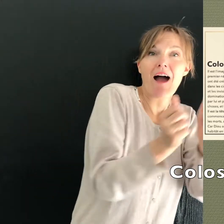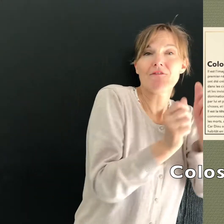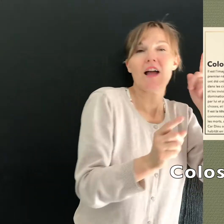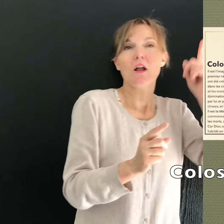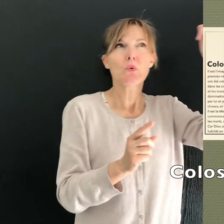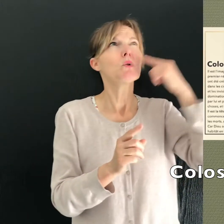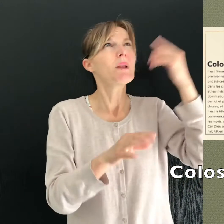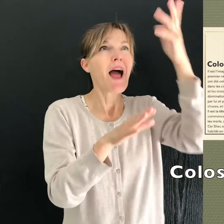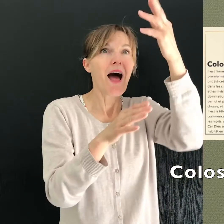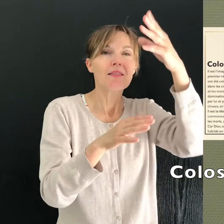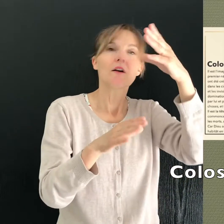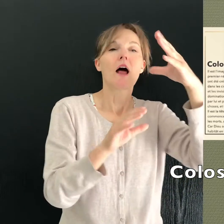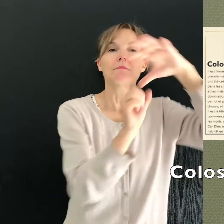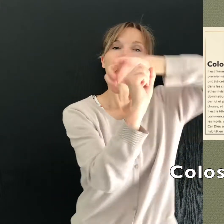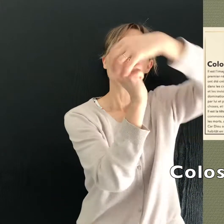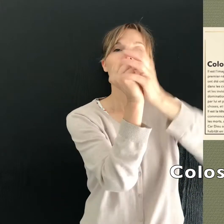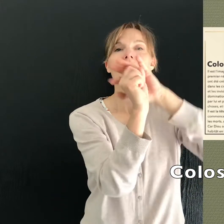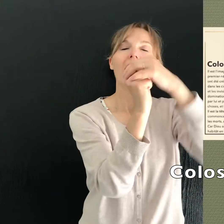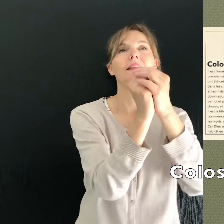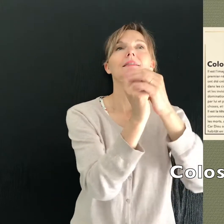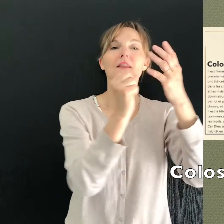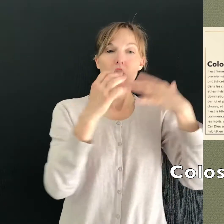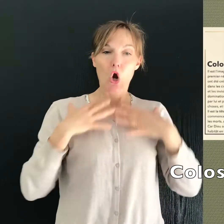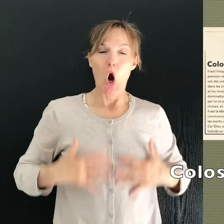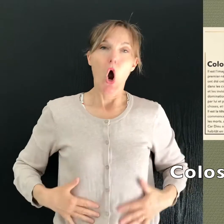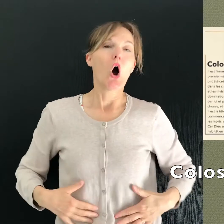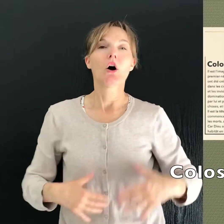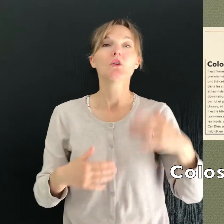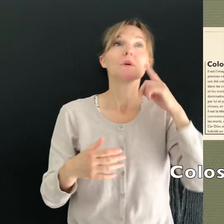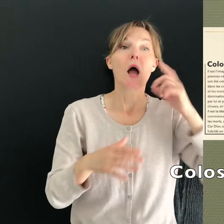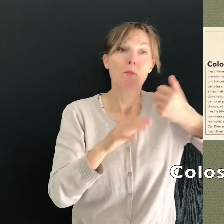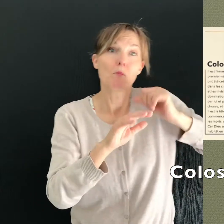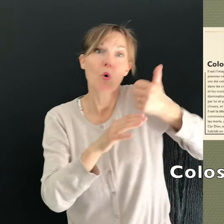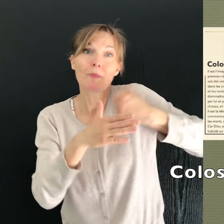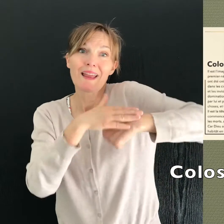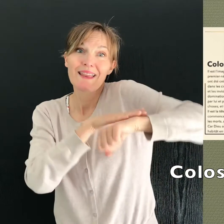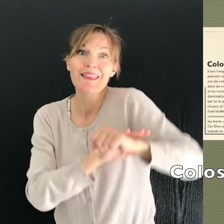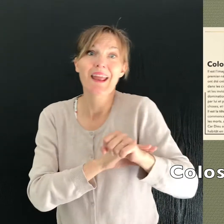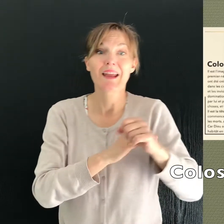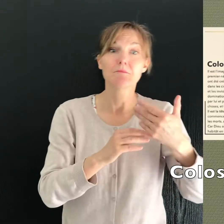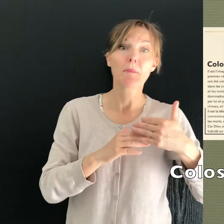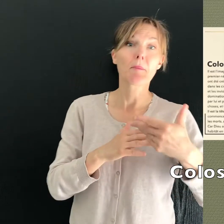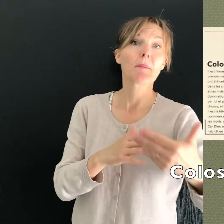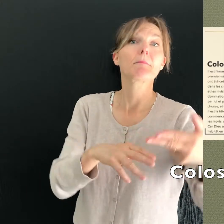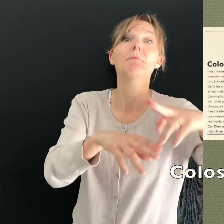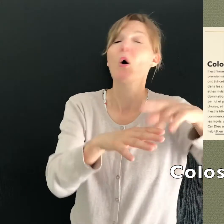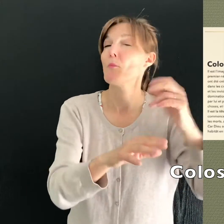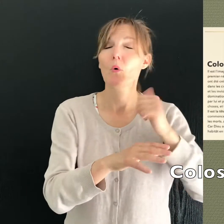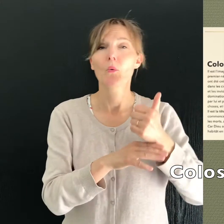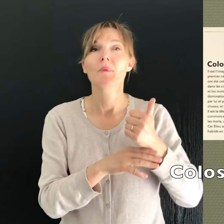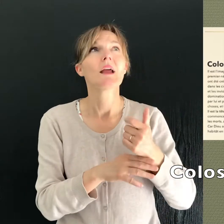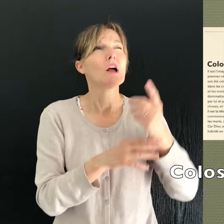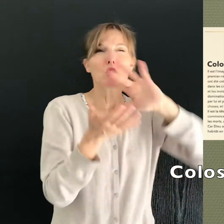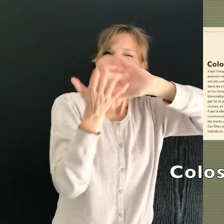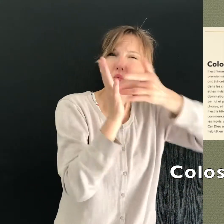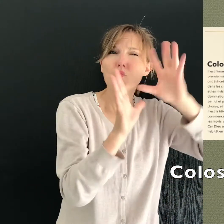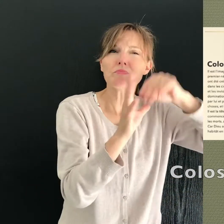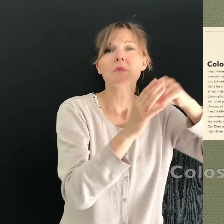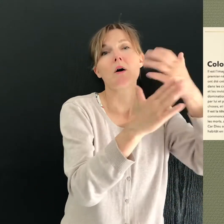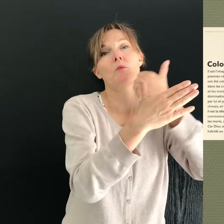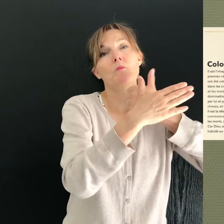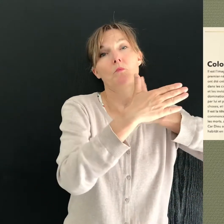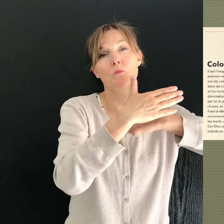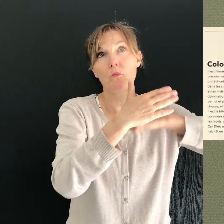Il est le commencement, le premier-né d'entre les morts, afin d'être en tout le premier. Car Dieu a voulu que toute